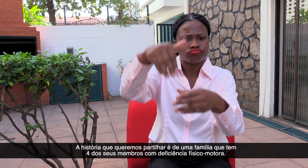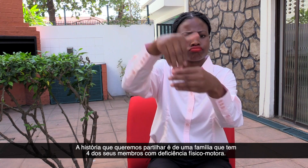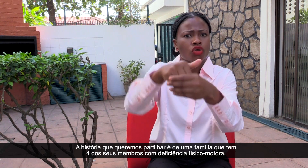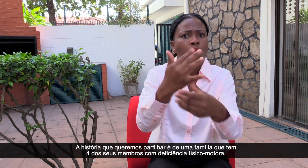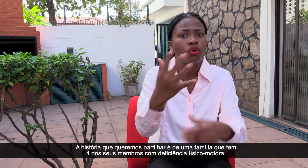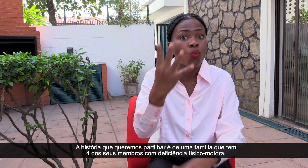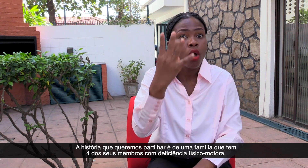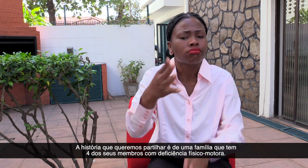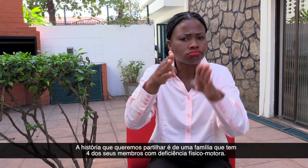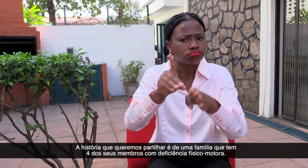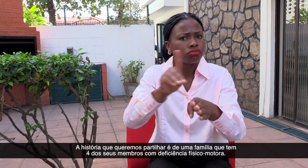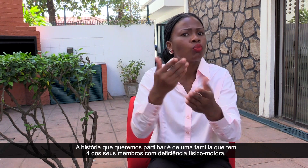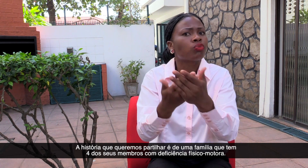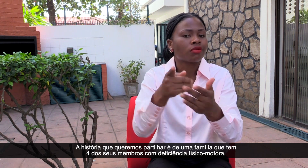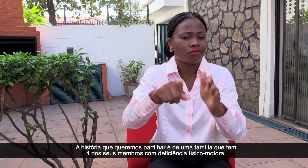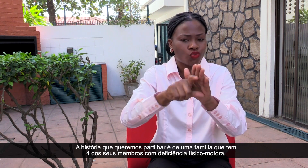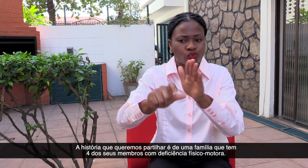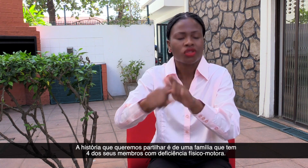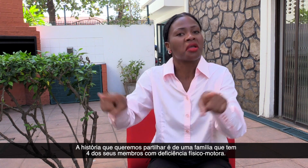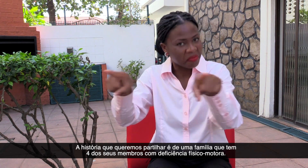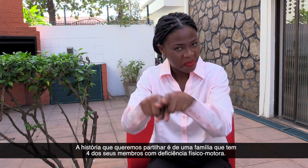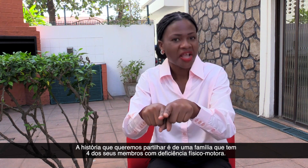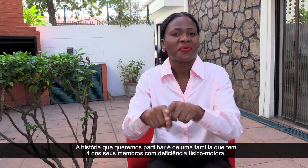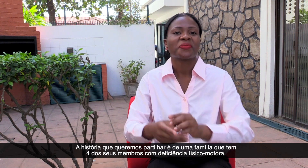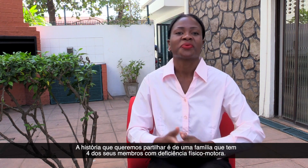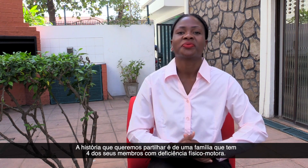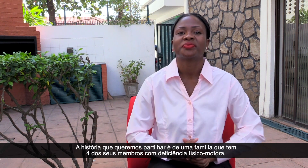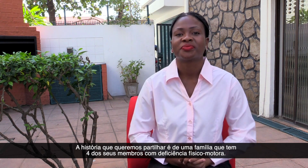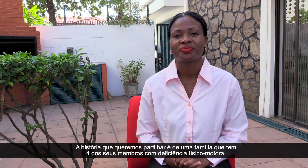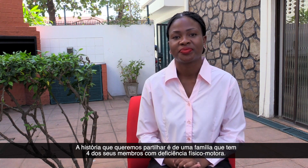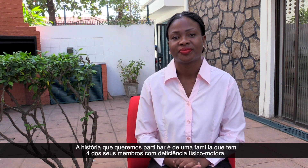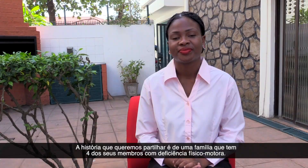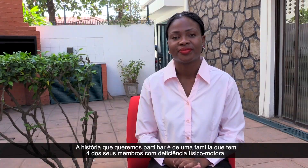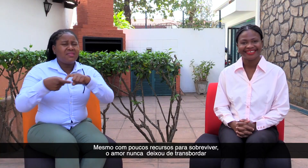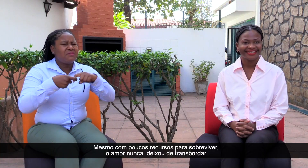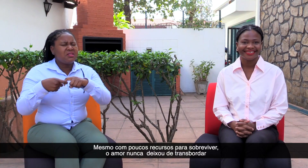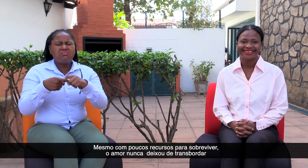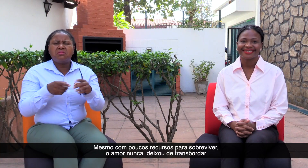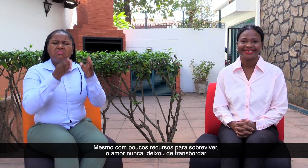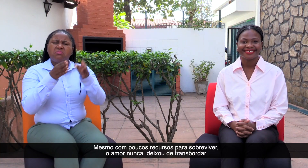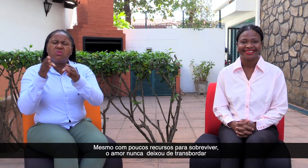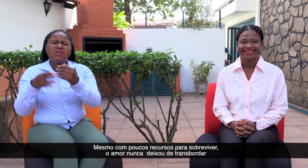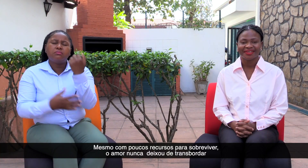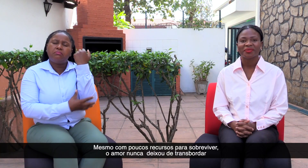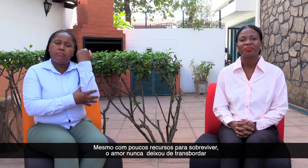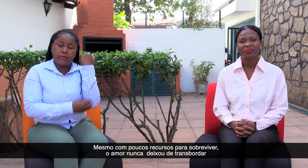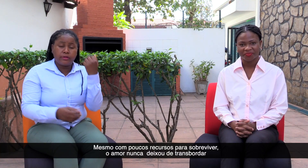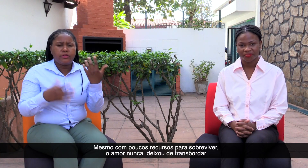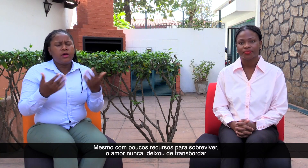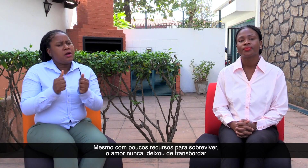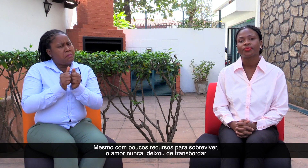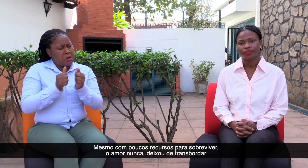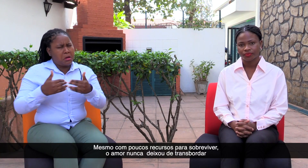partilhar é de uma família que tem 4 de seus membros com deficiência físico-motora. Mesmo com poucos recursos